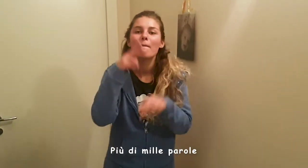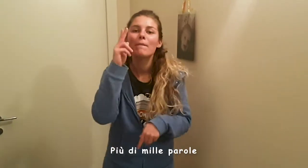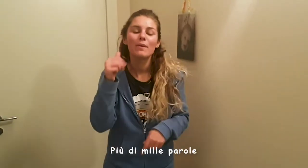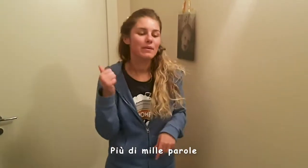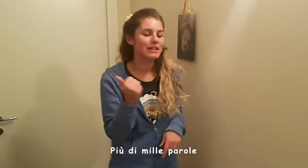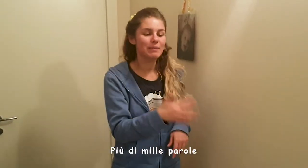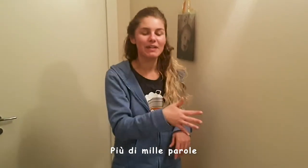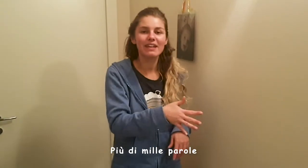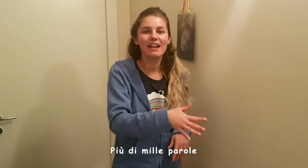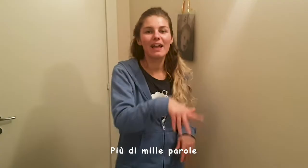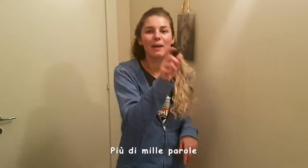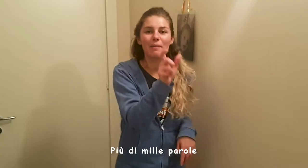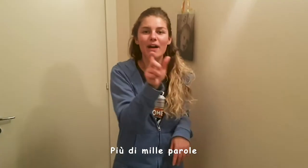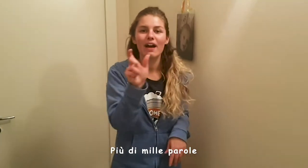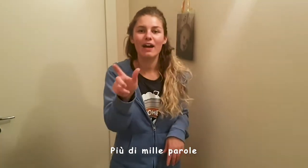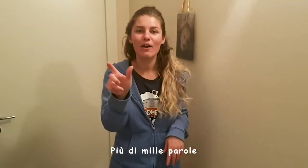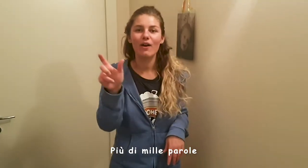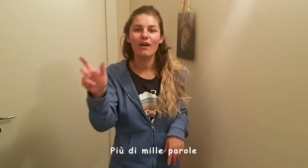più di mille parole.